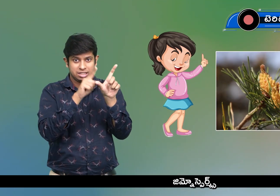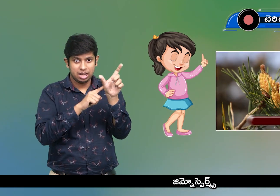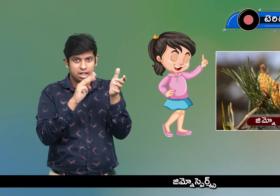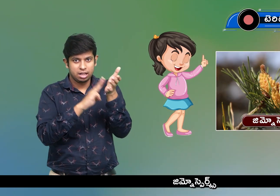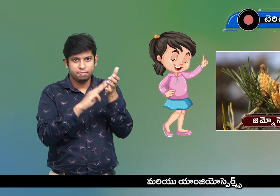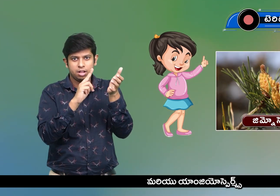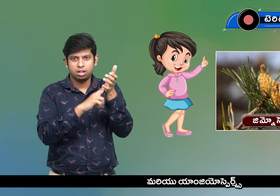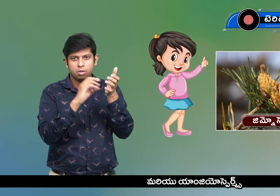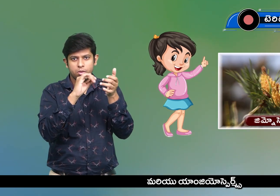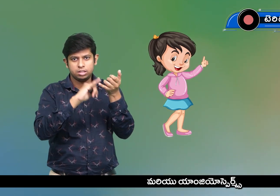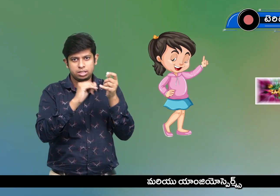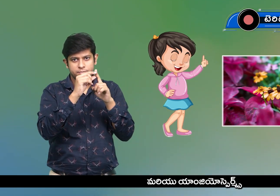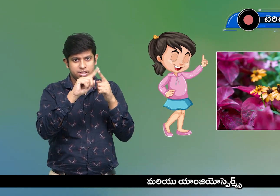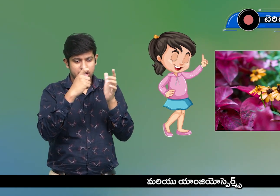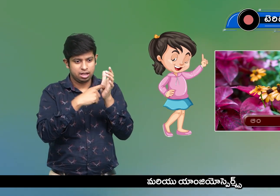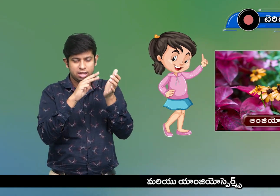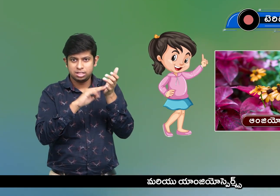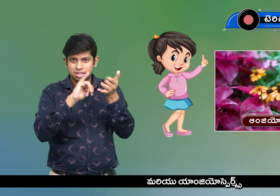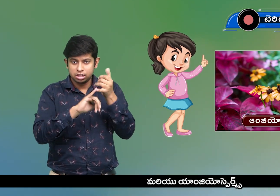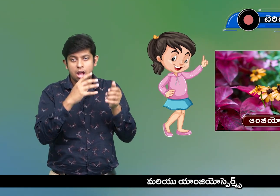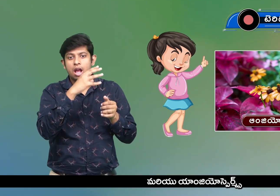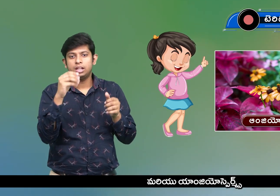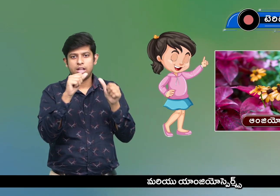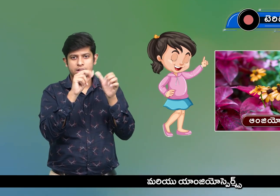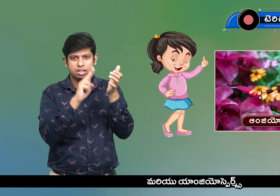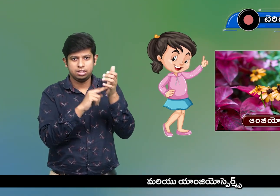జిమ్నోస్పర్మ్స్ మరియు యాంజియోస్పర్మ్స్.